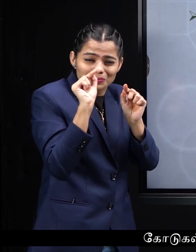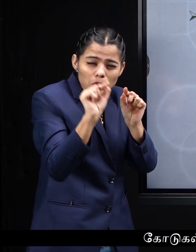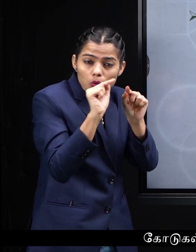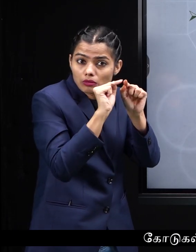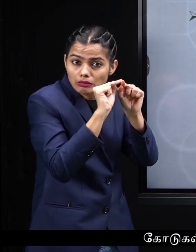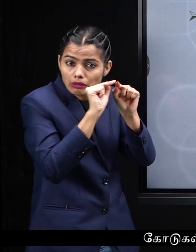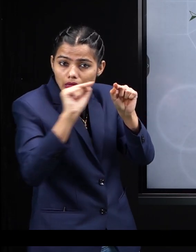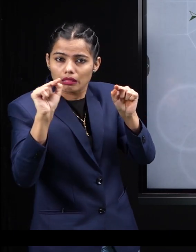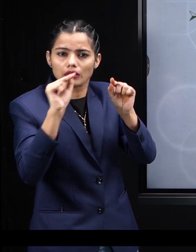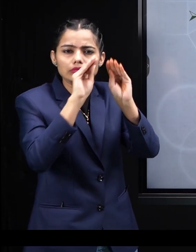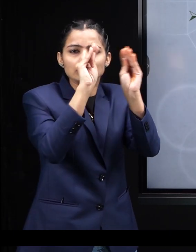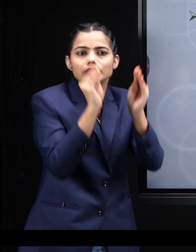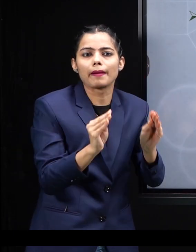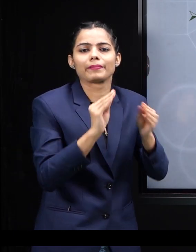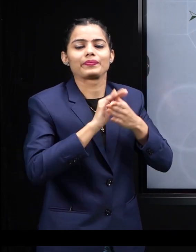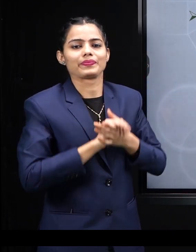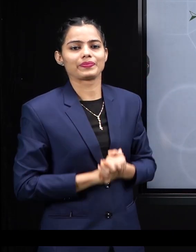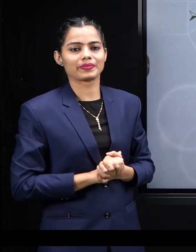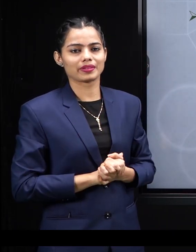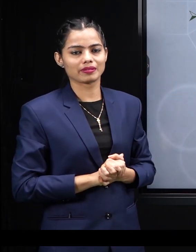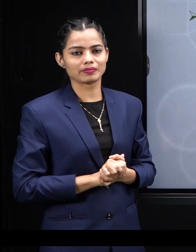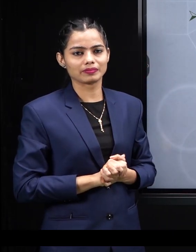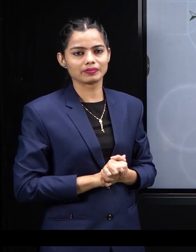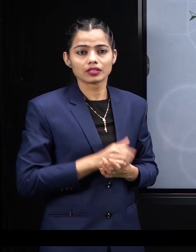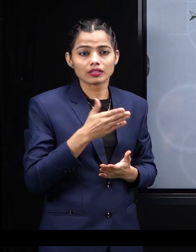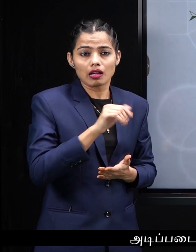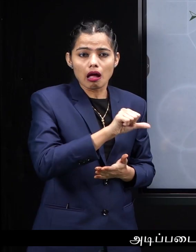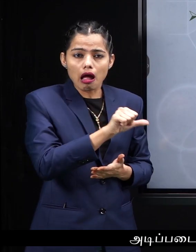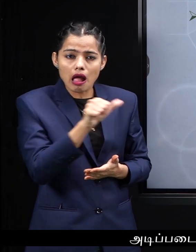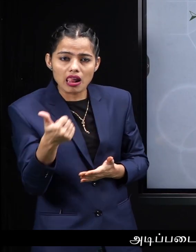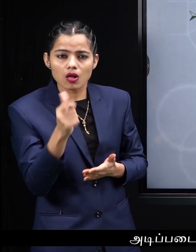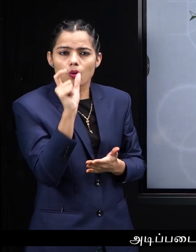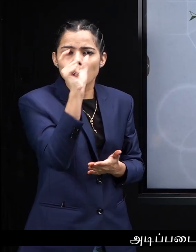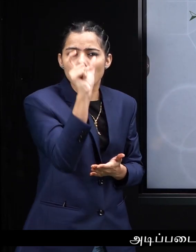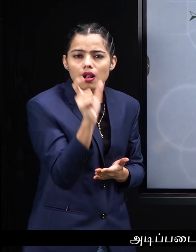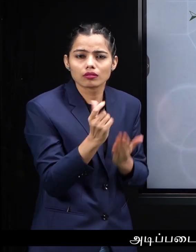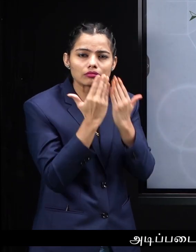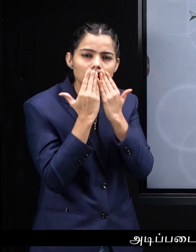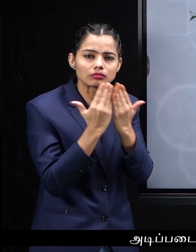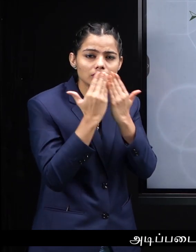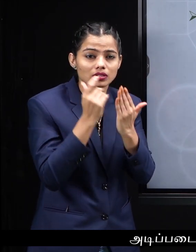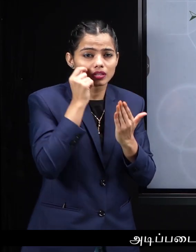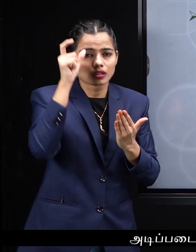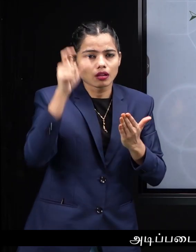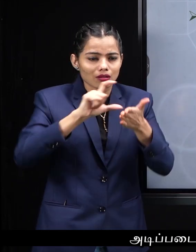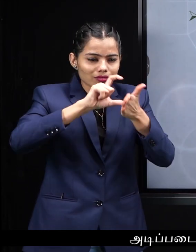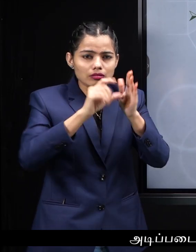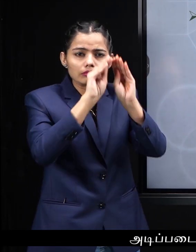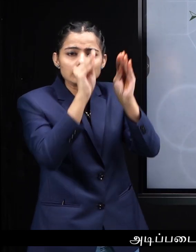போன்ற வரையறுக்கப்படாத சொற்களின் அடிப்படையின் வடிவவியலின் ஆய்வு ஆகும். வேறு வார்த்தைகளில் கூறுவதானால்,